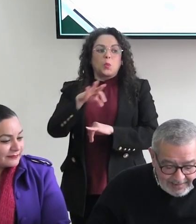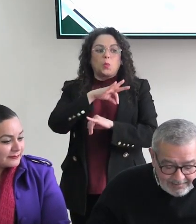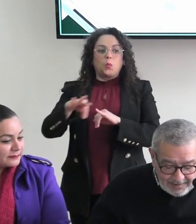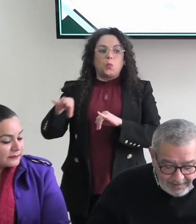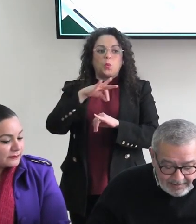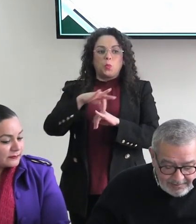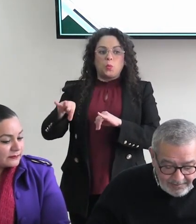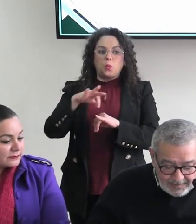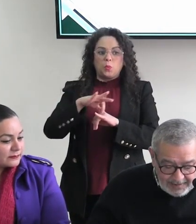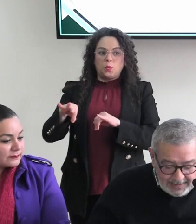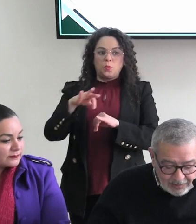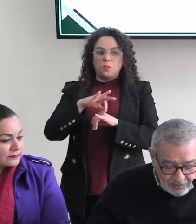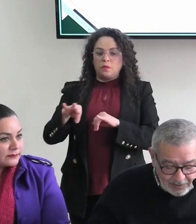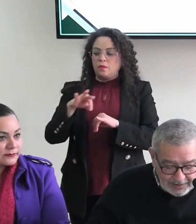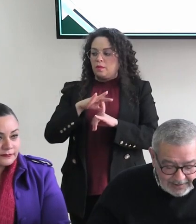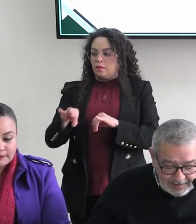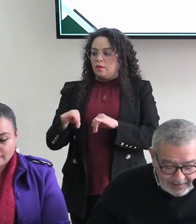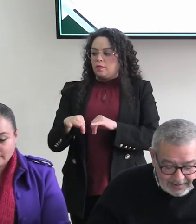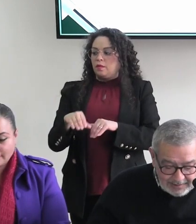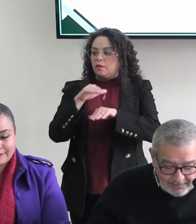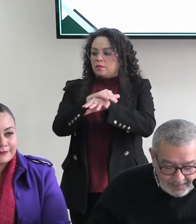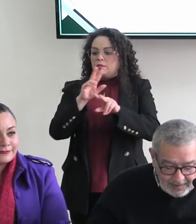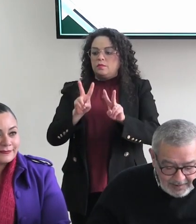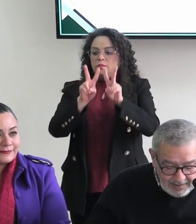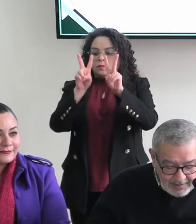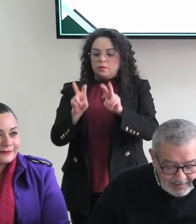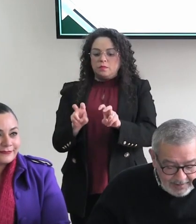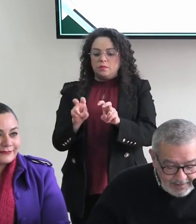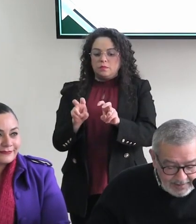finalmente, el asunto de